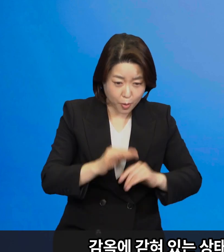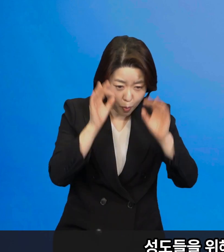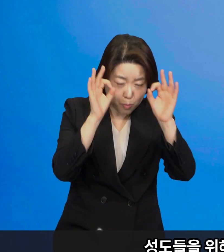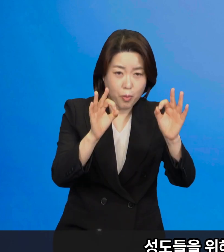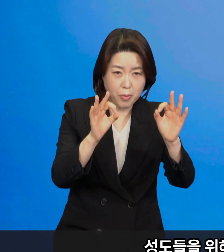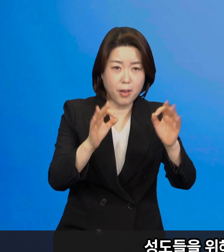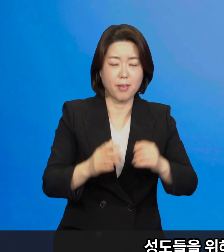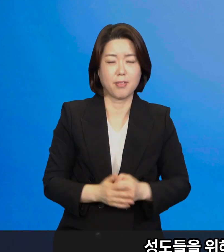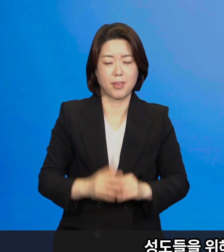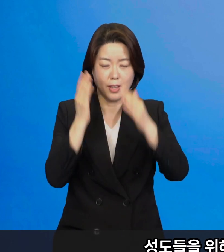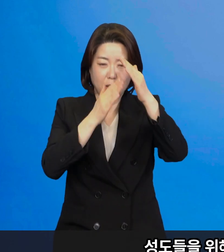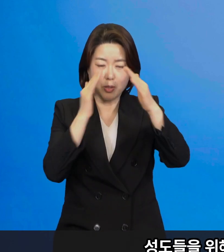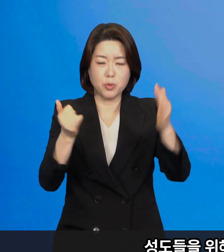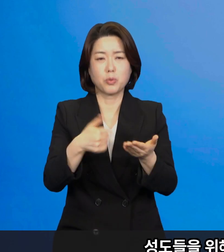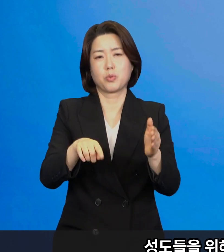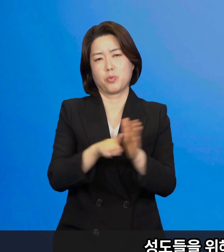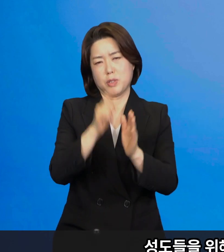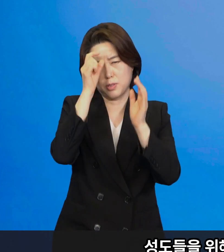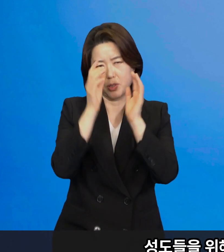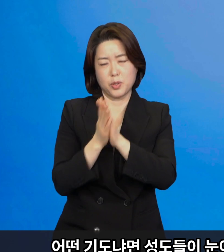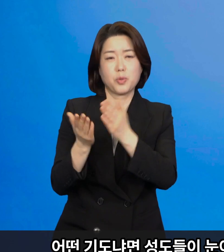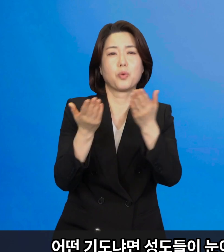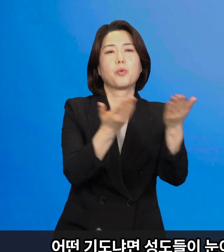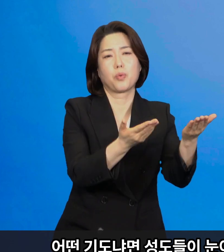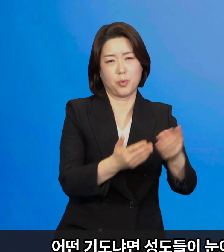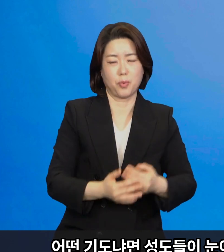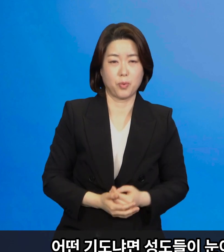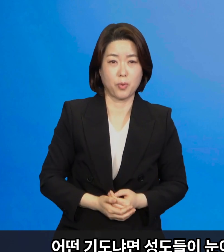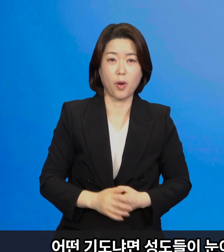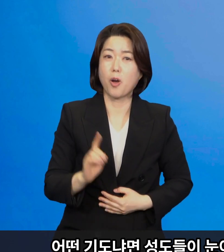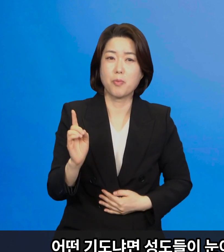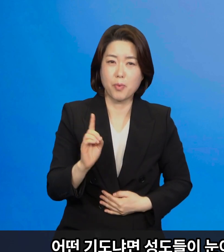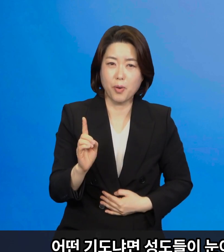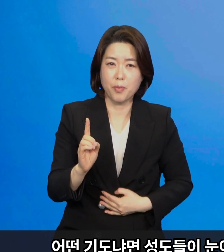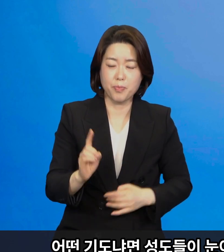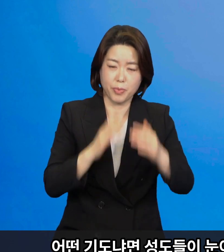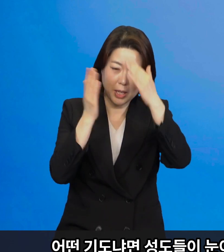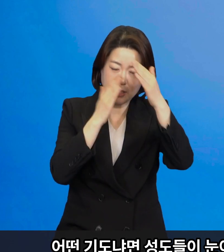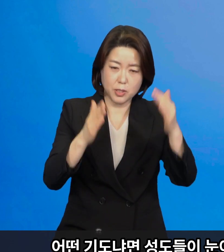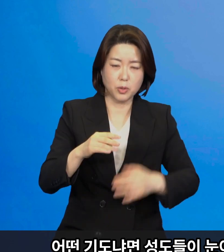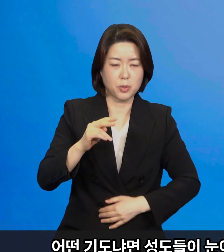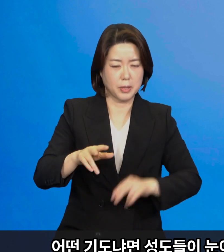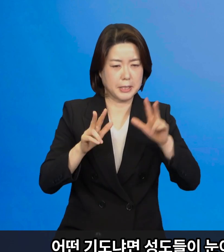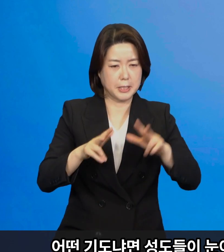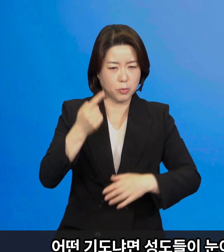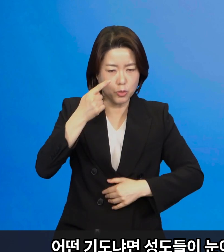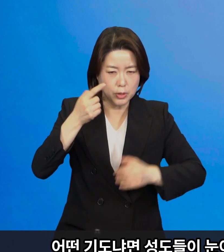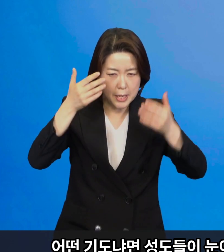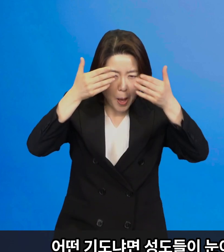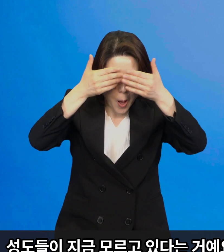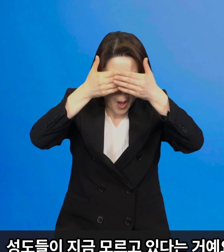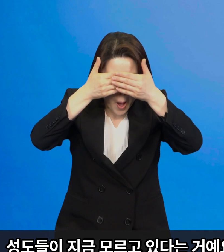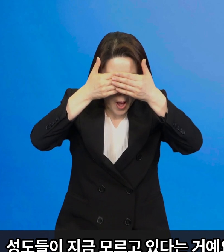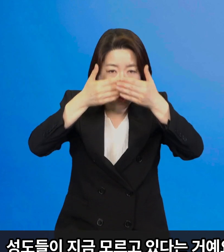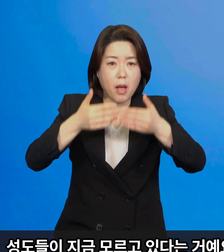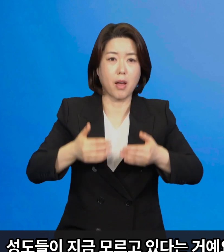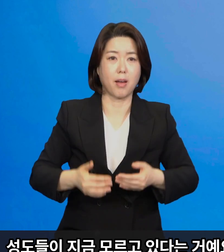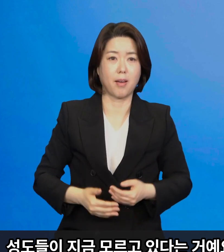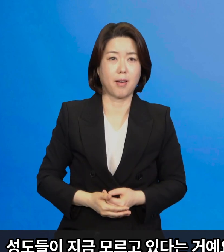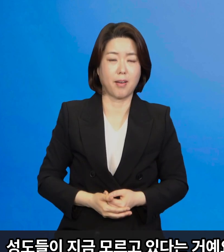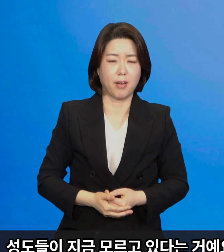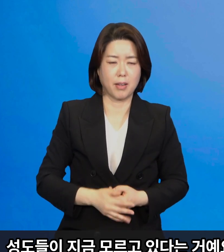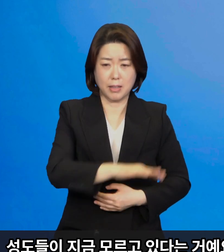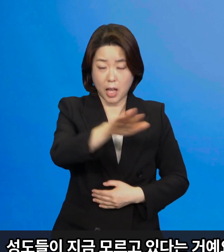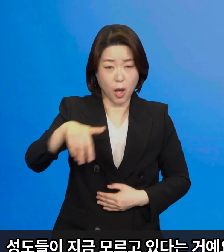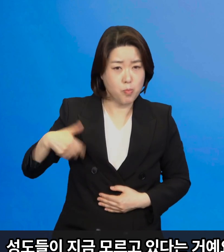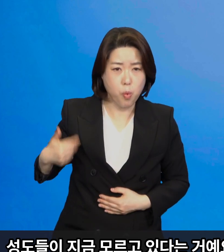하냐면 성도들을 위해서 기도를 해요. 어떤 기도냐면 성도들의 눈이 지금 가리워져 있다는 거예요. 성도들이 지금 모르고